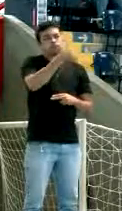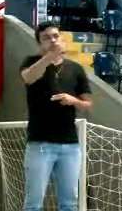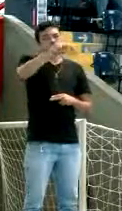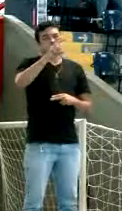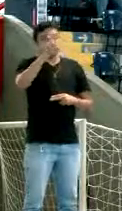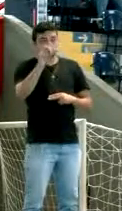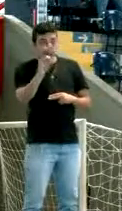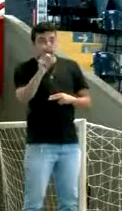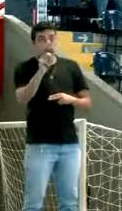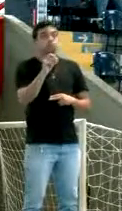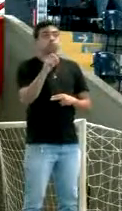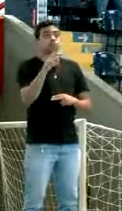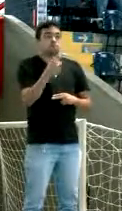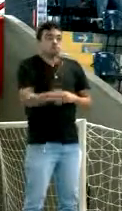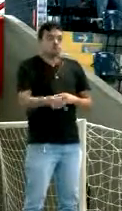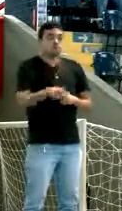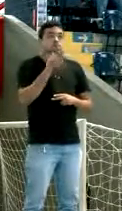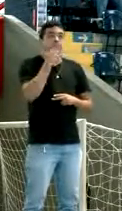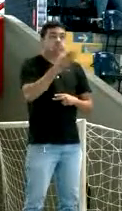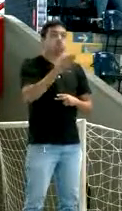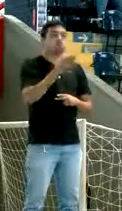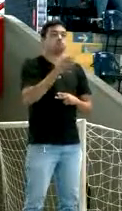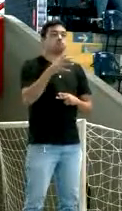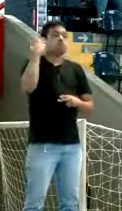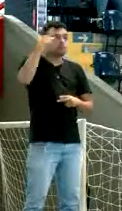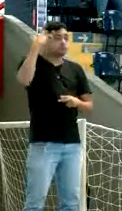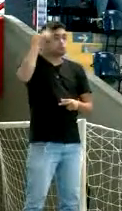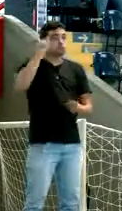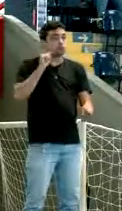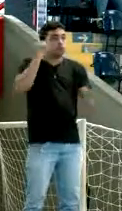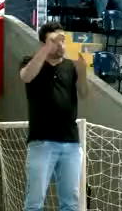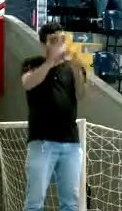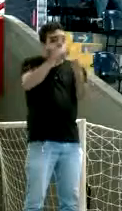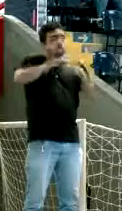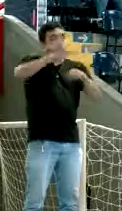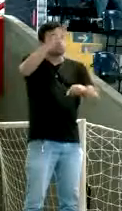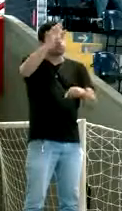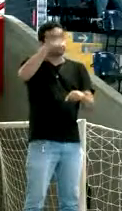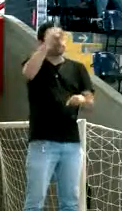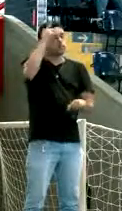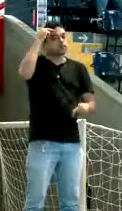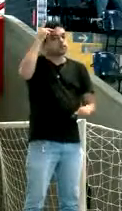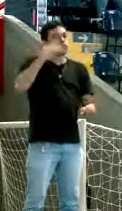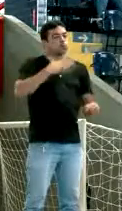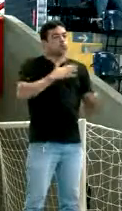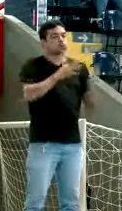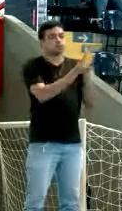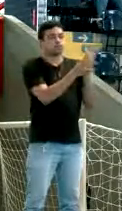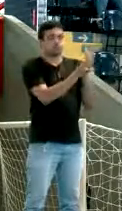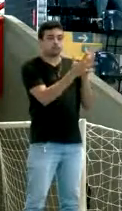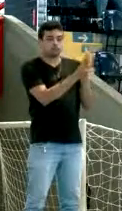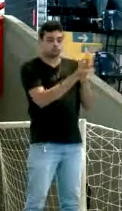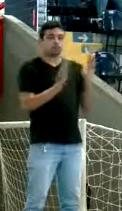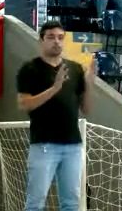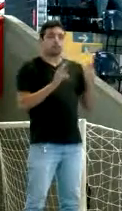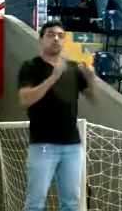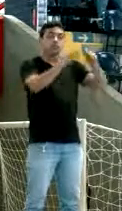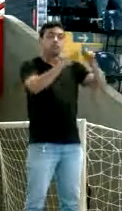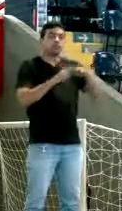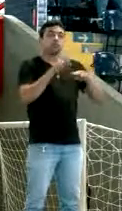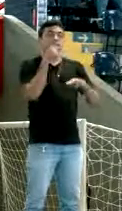1950, um estilo musical que fosse voltado para aqueles que gostam de samba. Daí